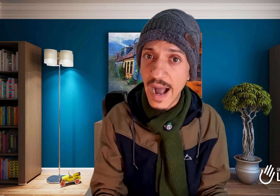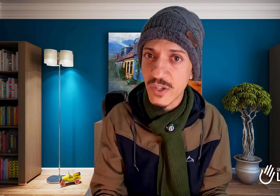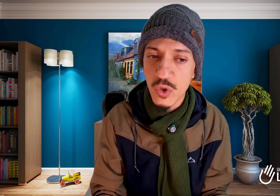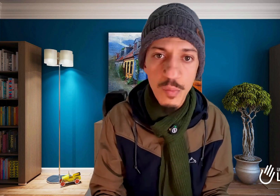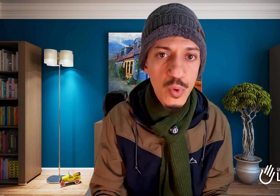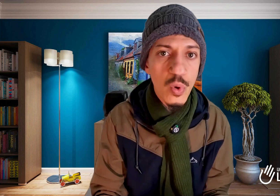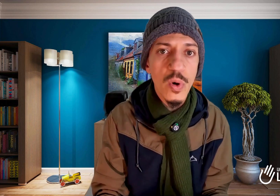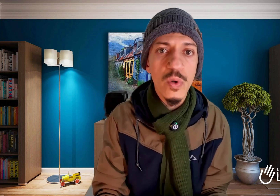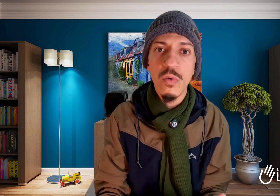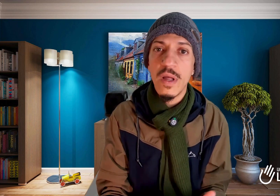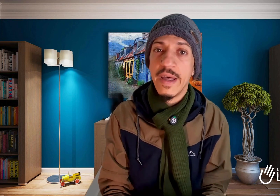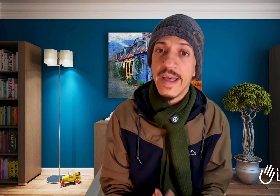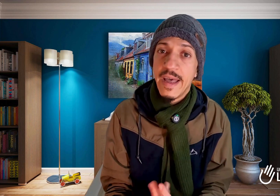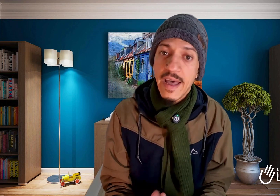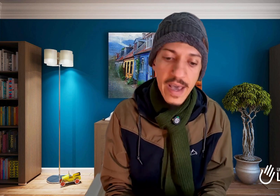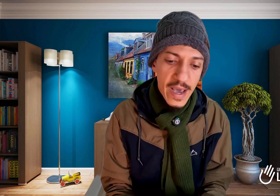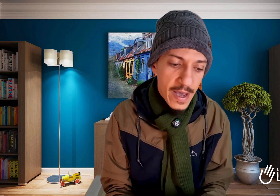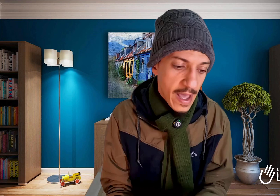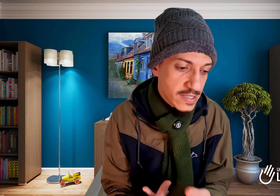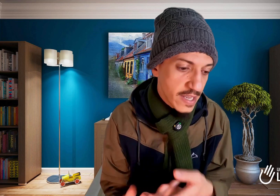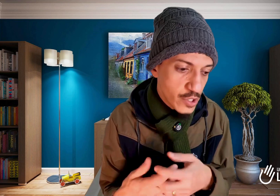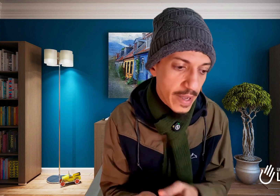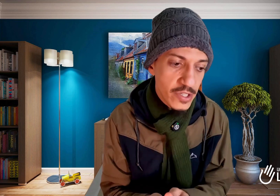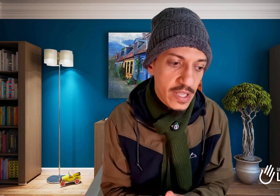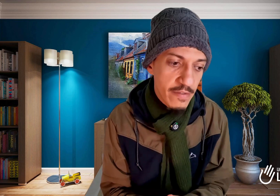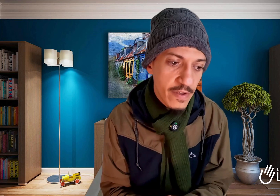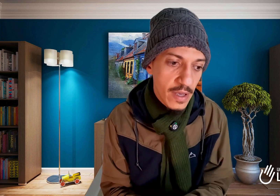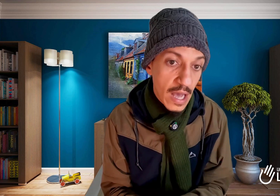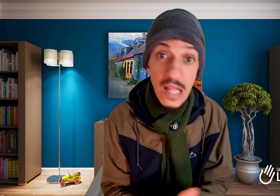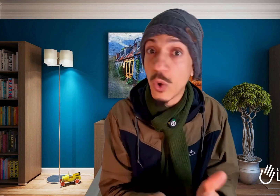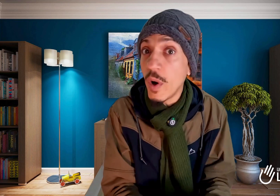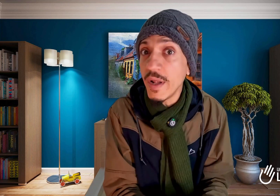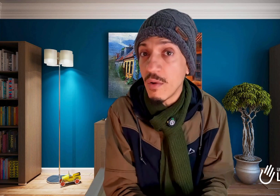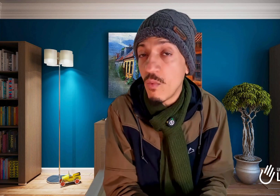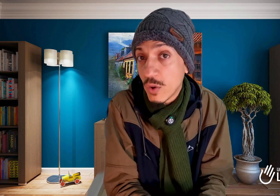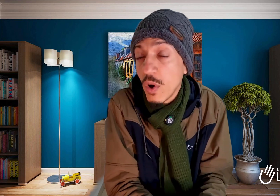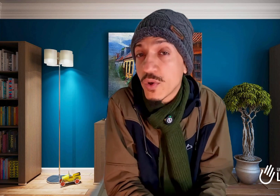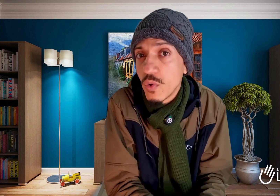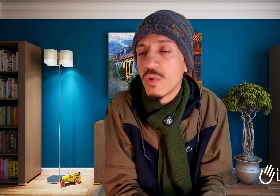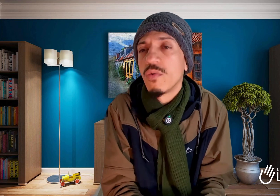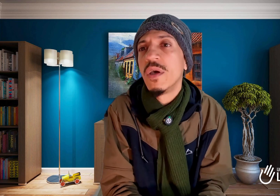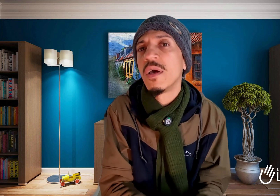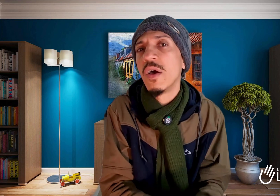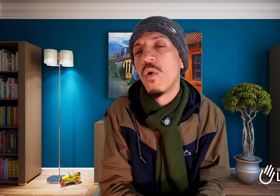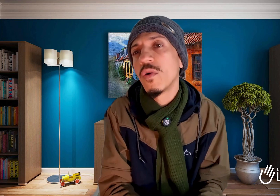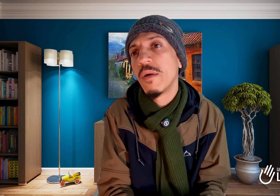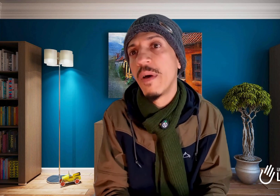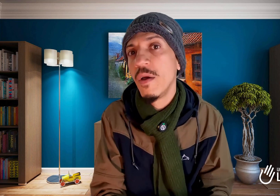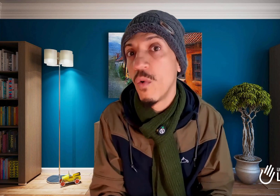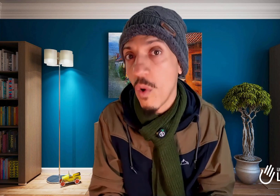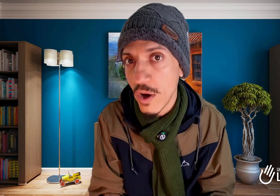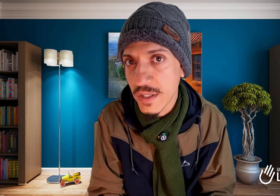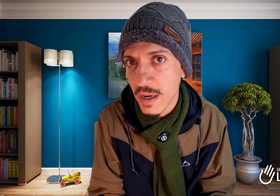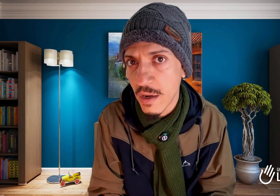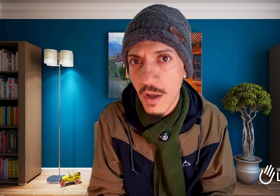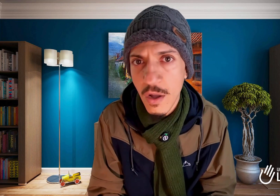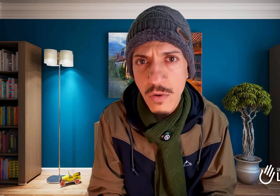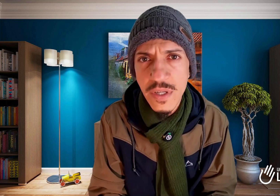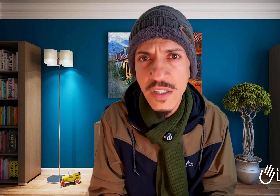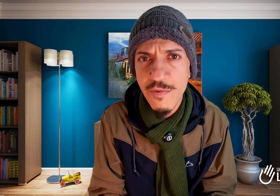como um todo. Recentemente teve um ator surdo que ganhou também o Oscar, não sei se foi de